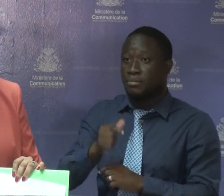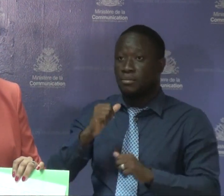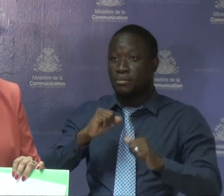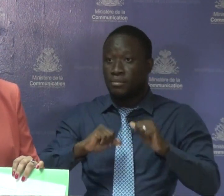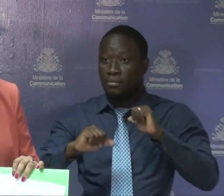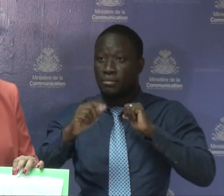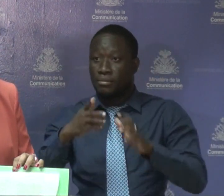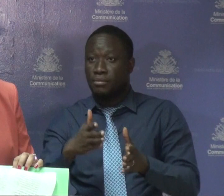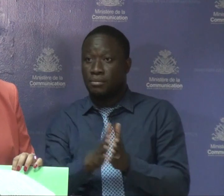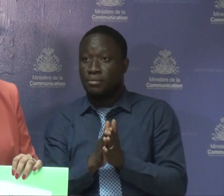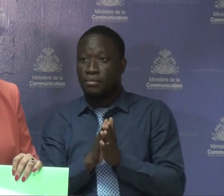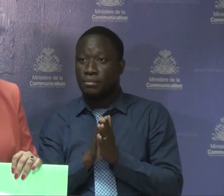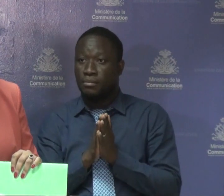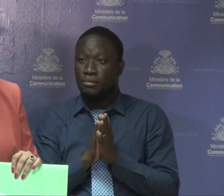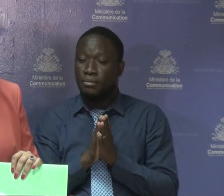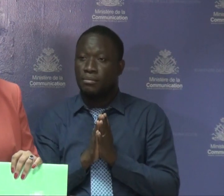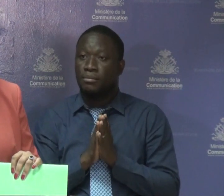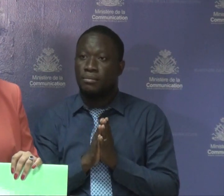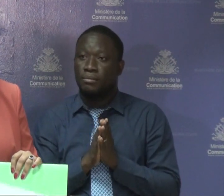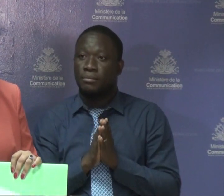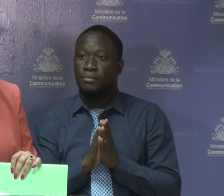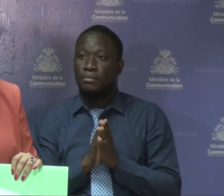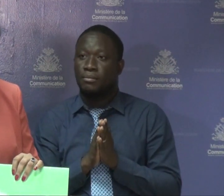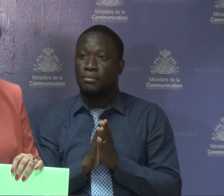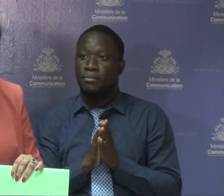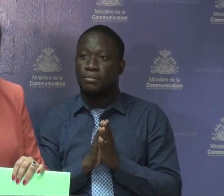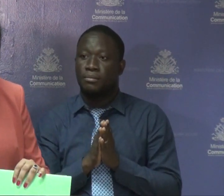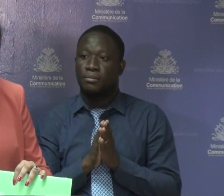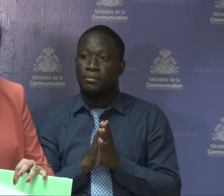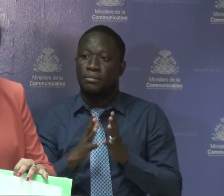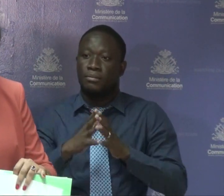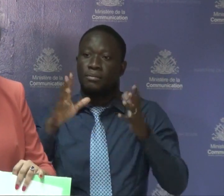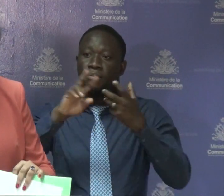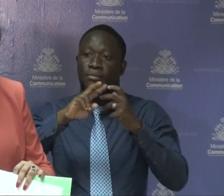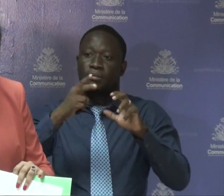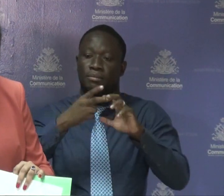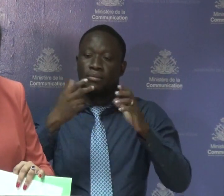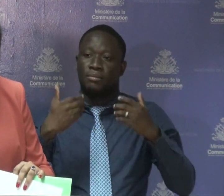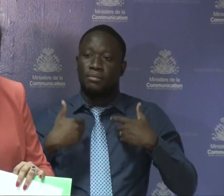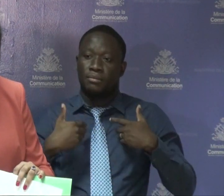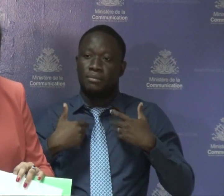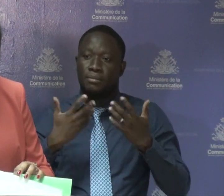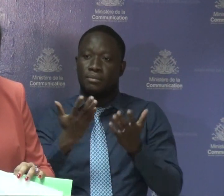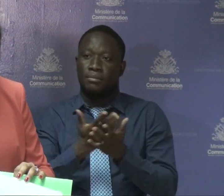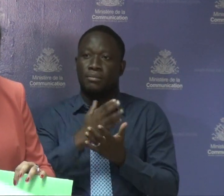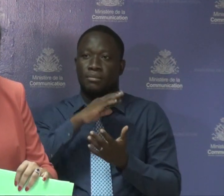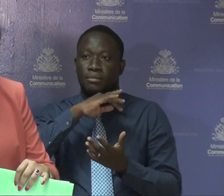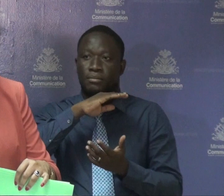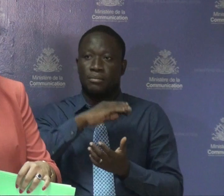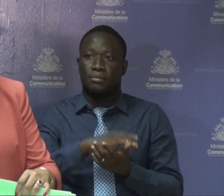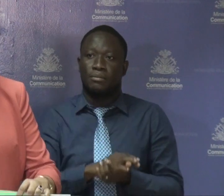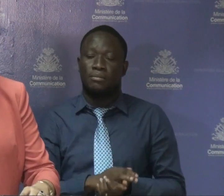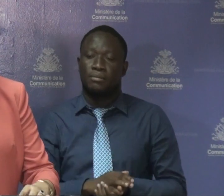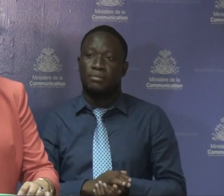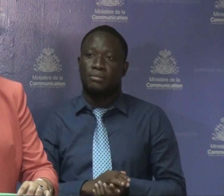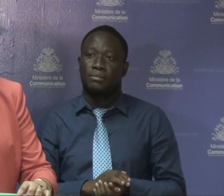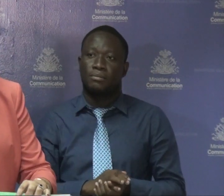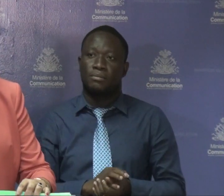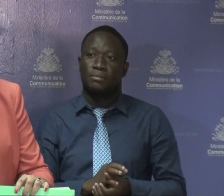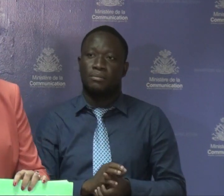pour entrer la donne, tout ne pas parler de lui. Donc, énumérez pour nous plusieurs problèmes qui gagnent à part de l'insalubrité.